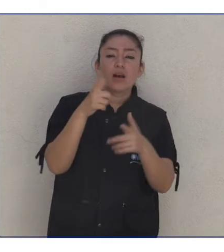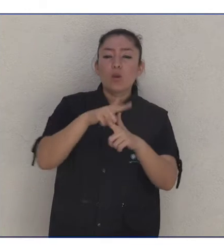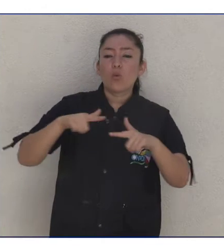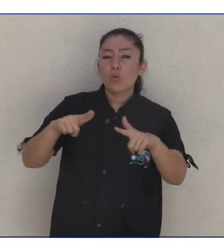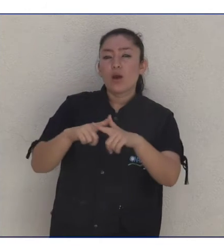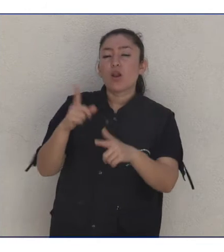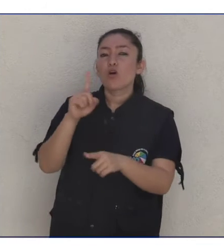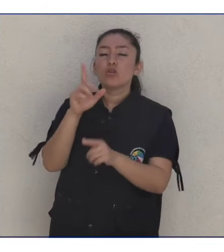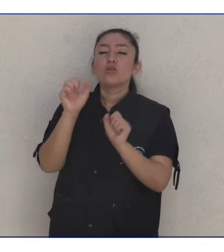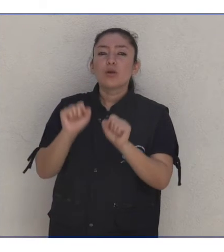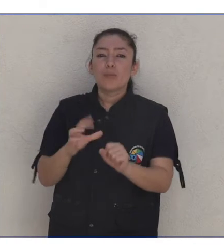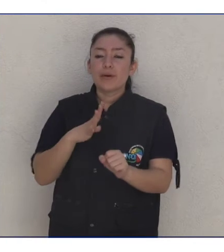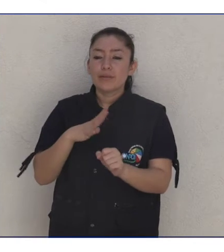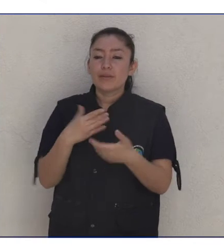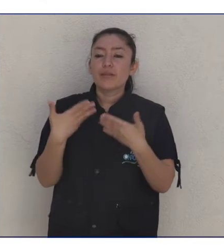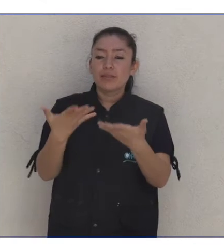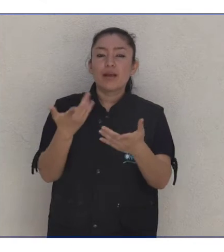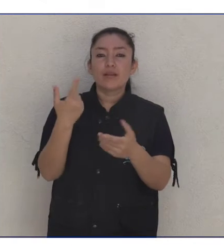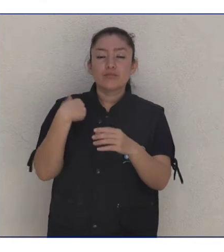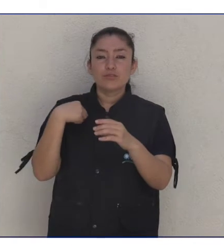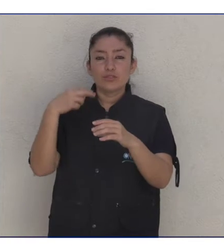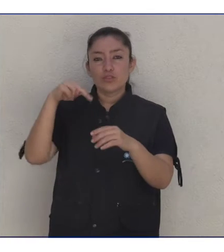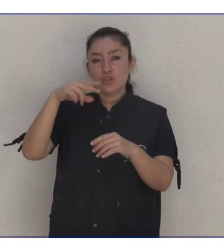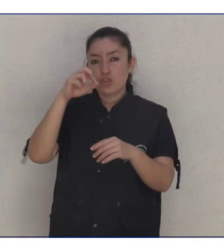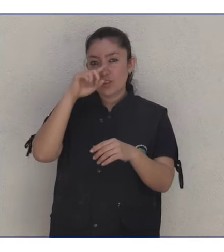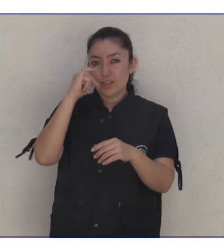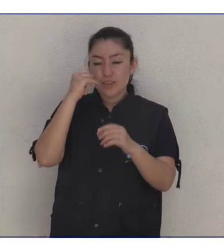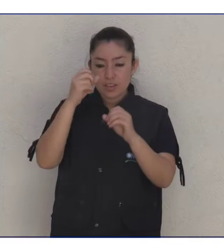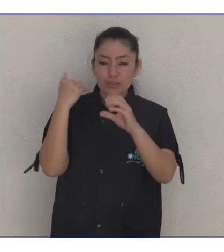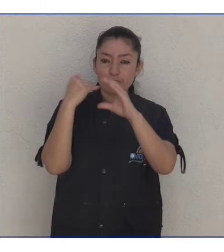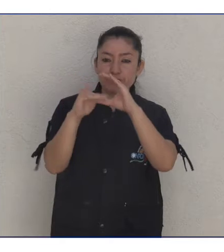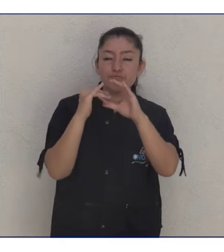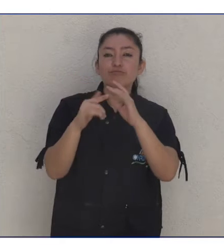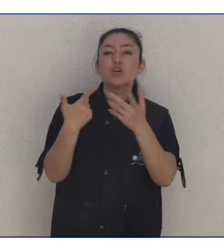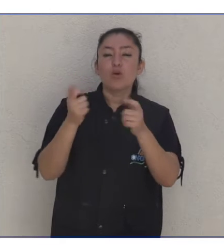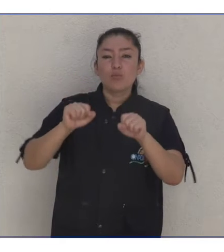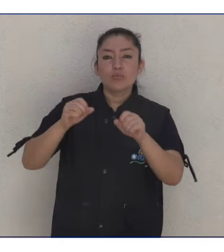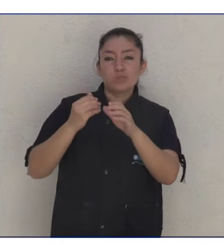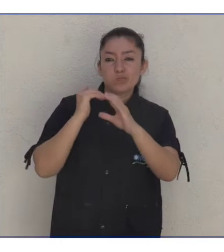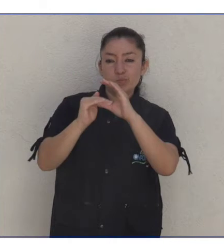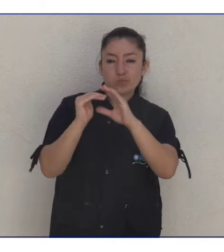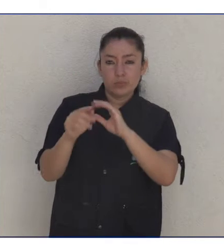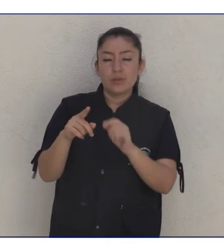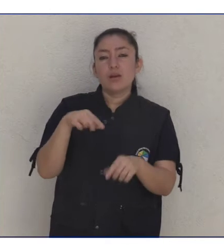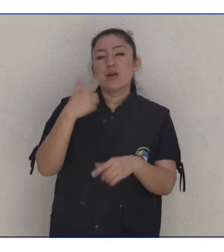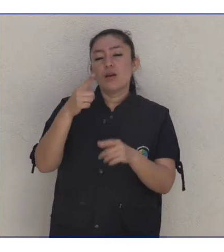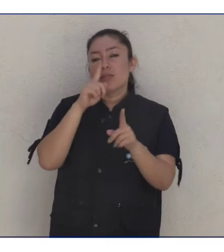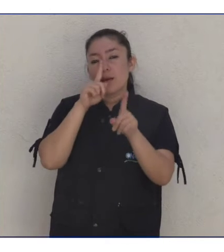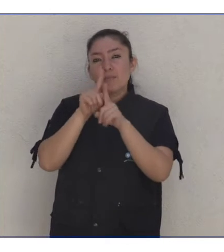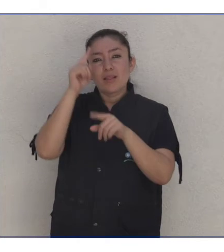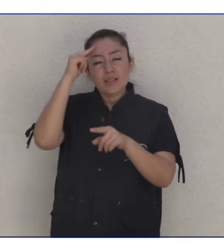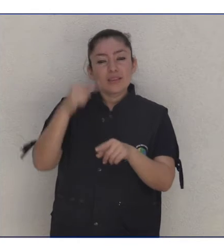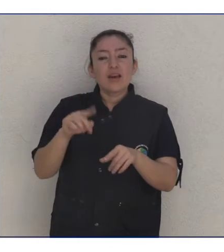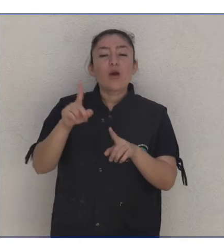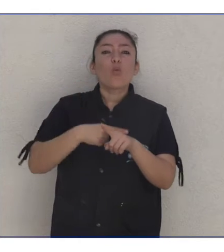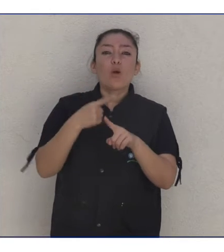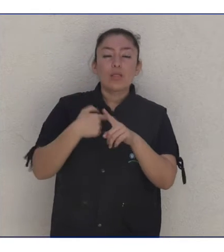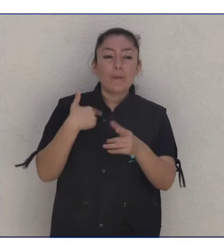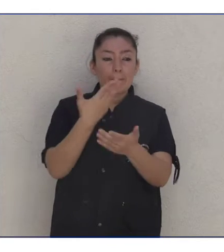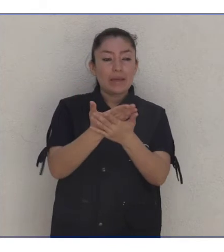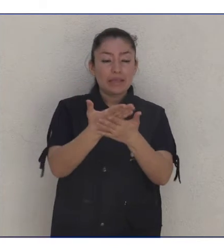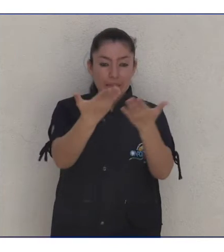medio que señale para recibir notificaciones. 3. La fecha en que se le notificó o tuvo conocimiento del acto